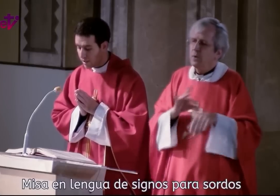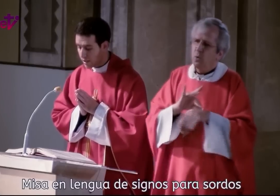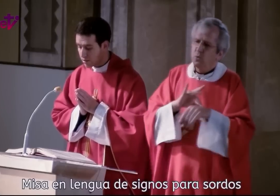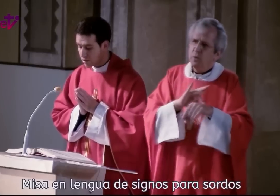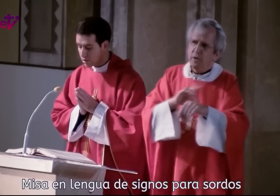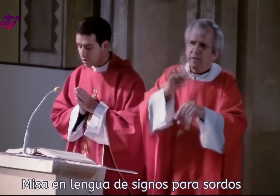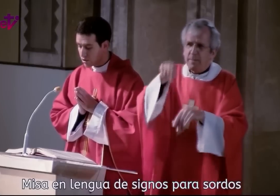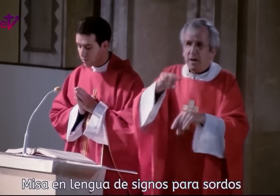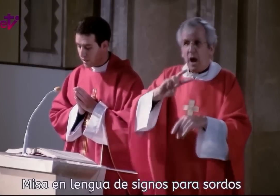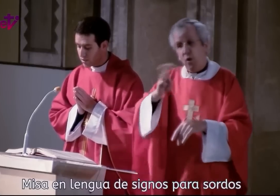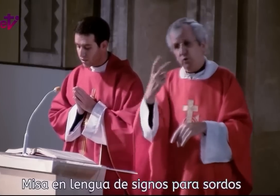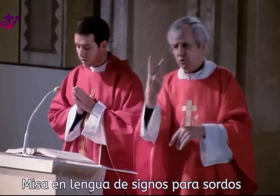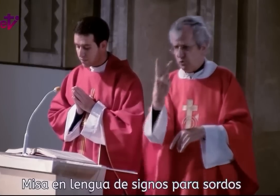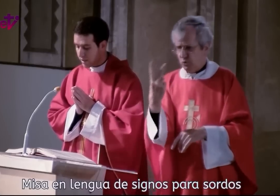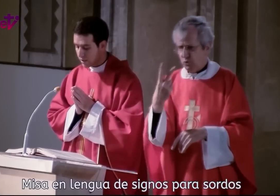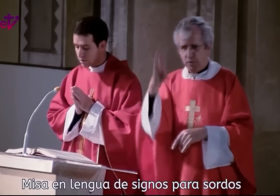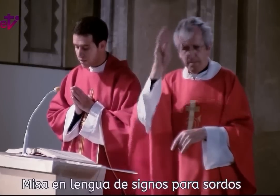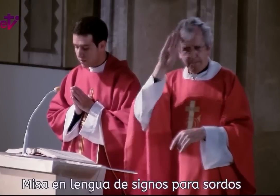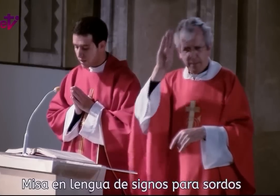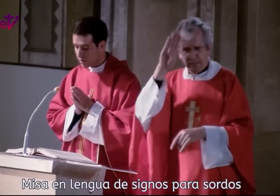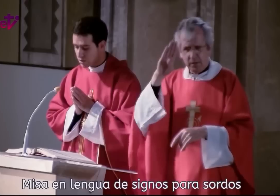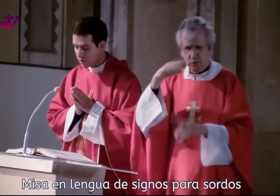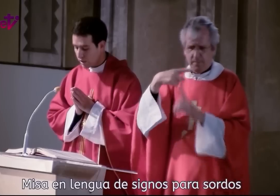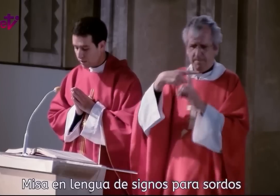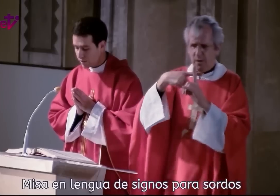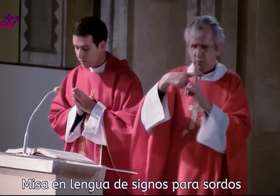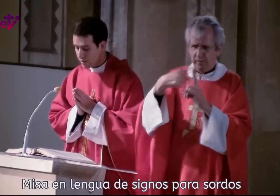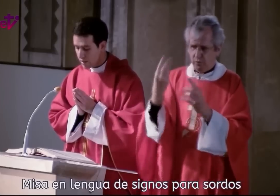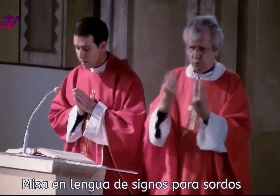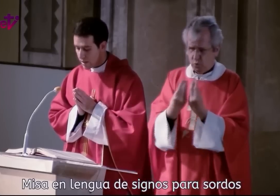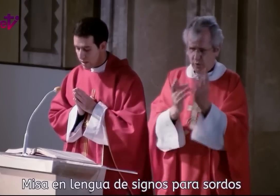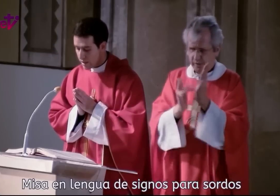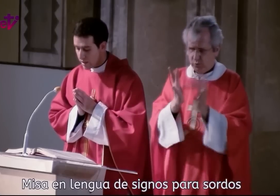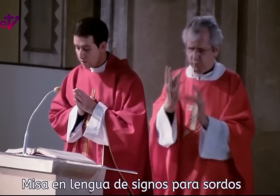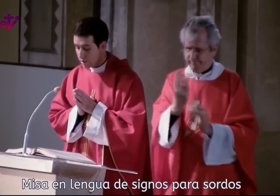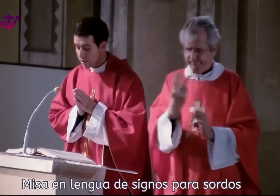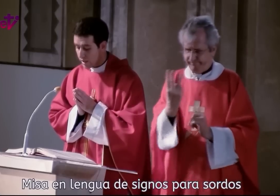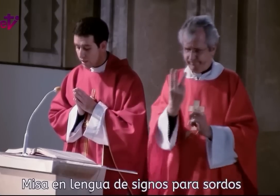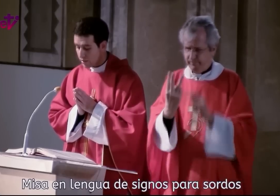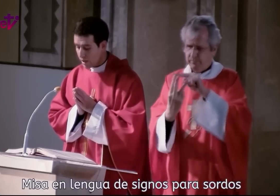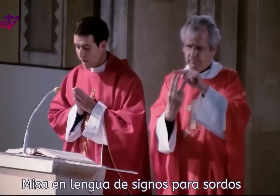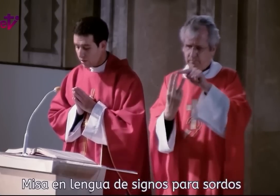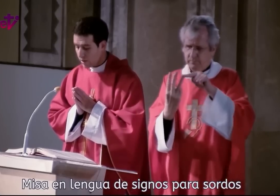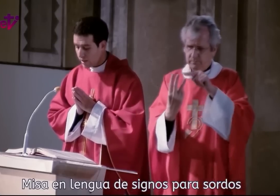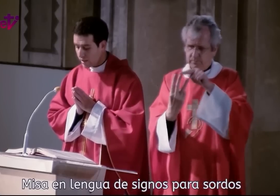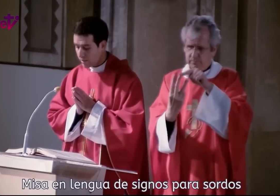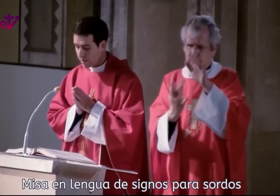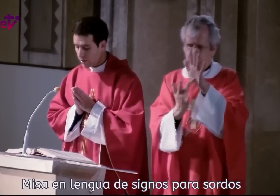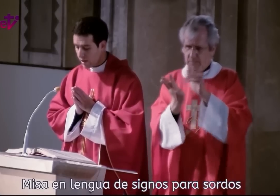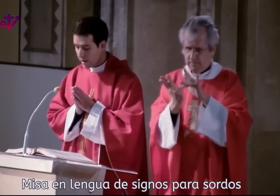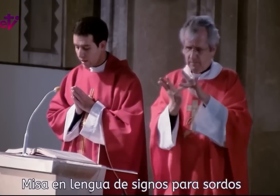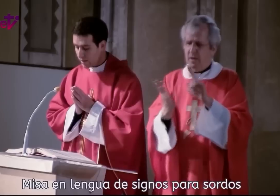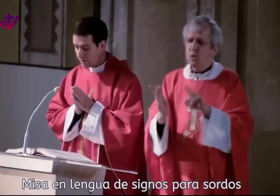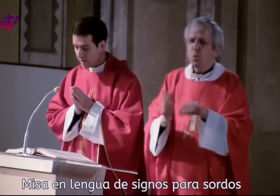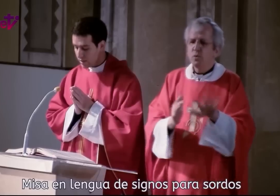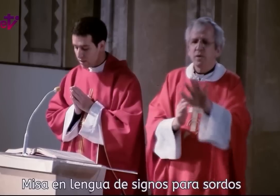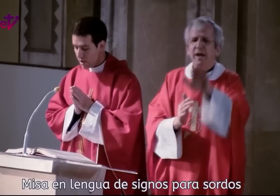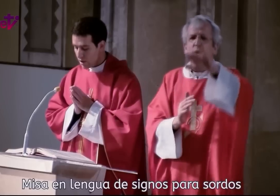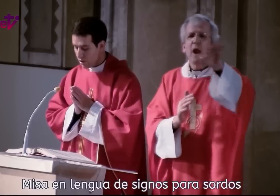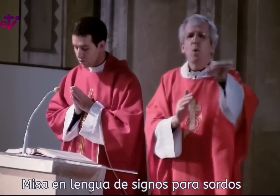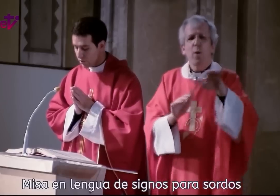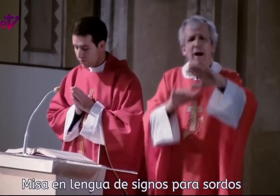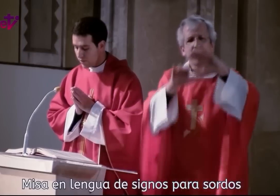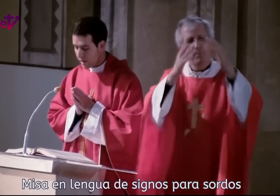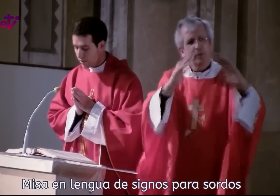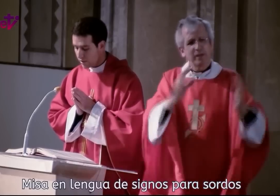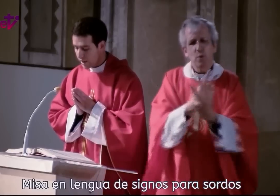Conducían también a otros 2 malhechores para justiciarlos con él. Y cuando llegaron al lugar llamado La Calavera,